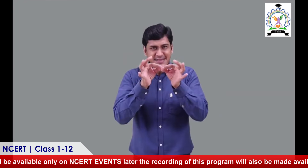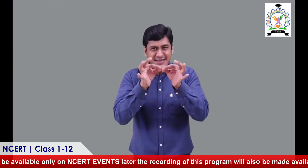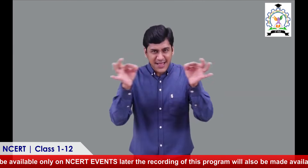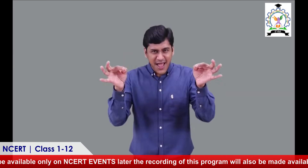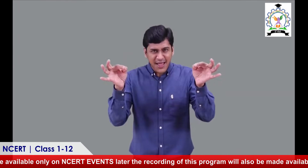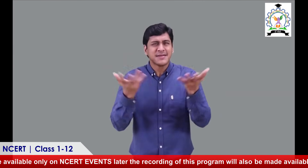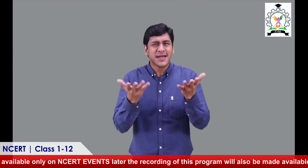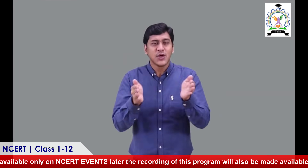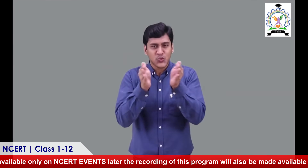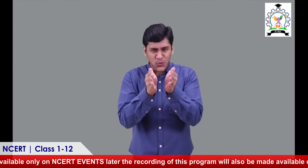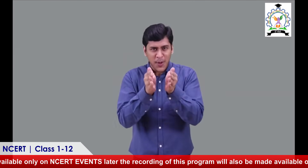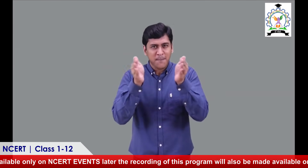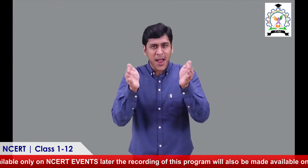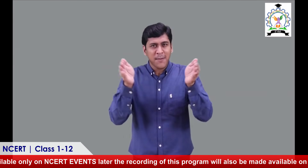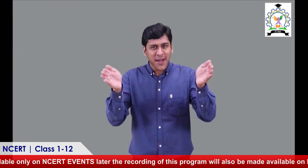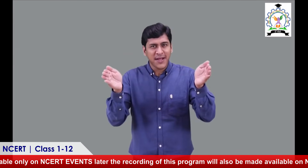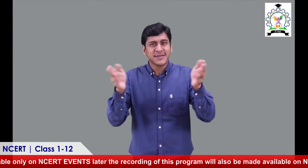एवं माप।